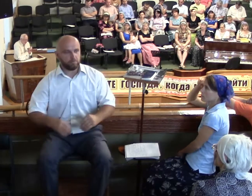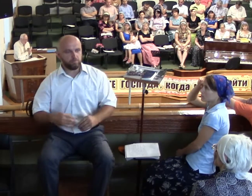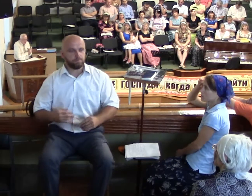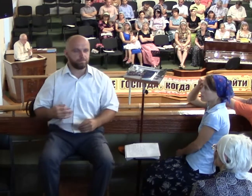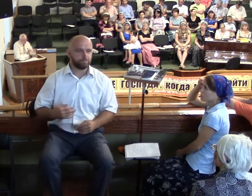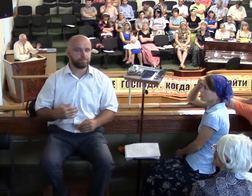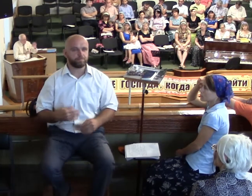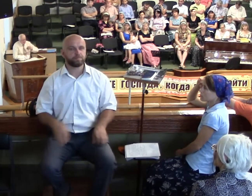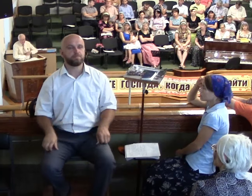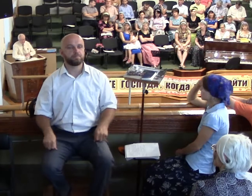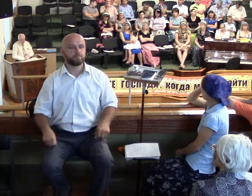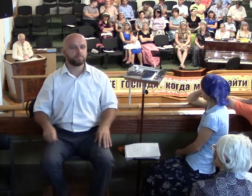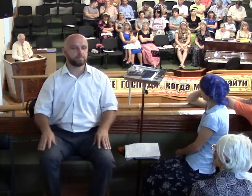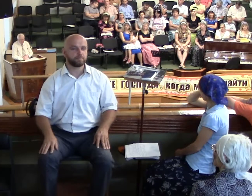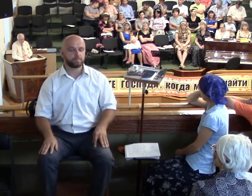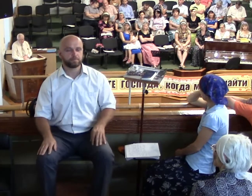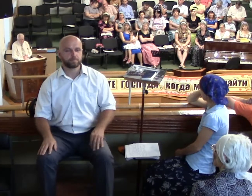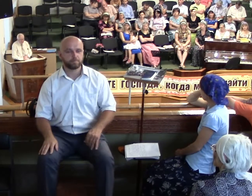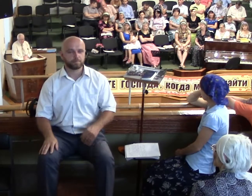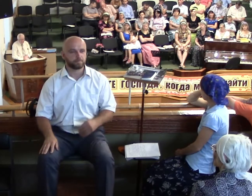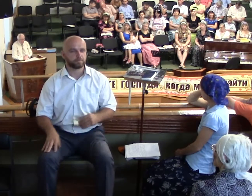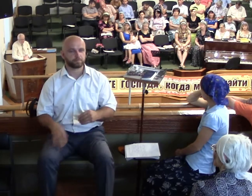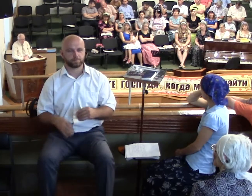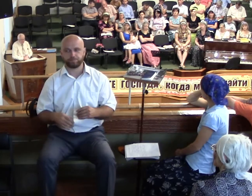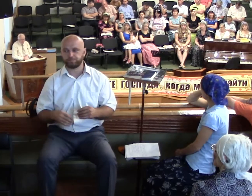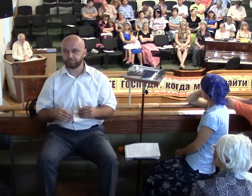встреча. Говорят, ну, это человек святой.